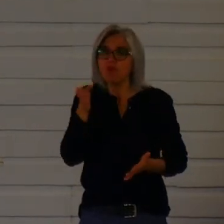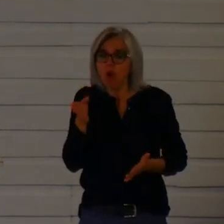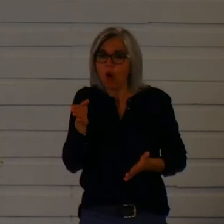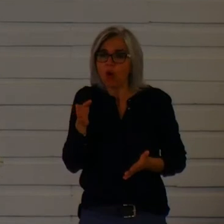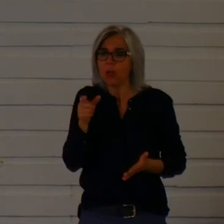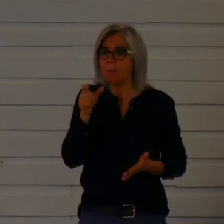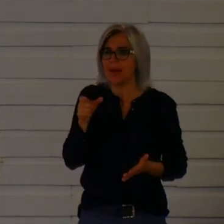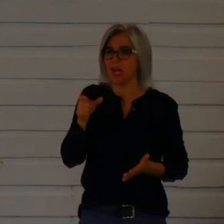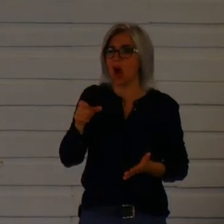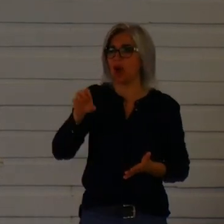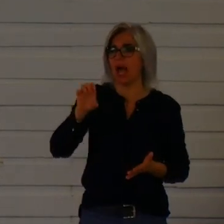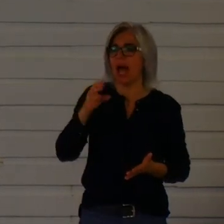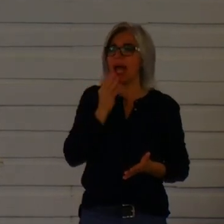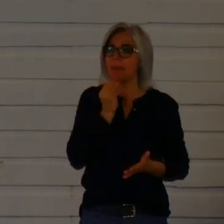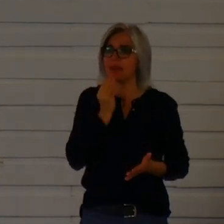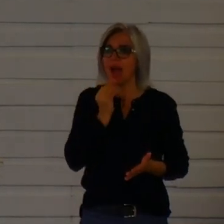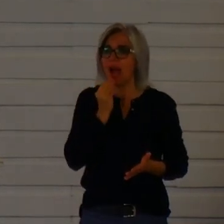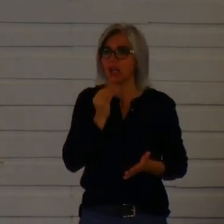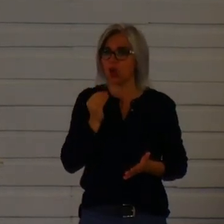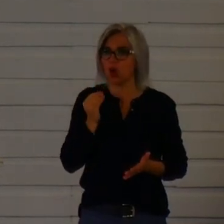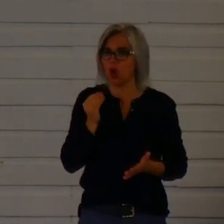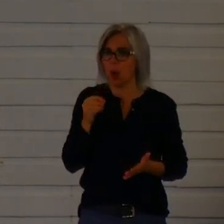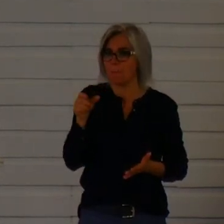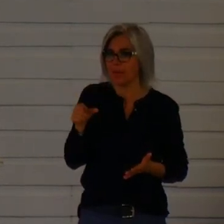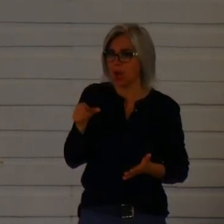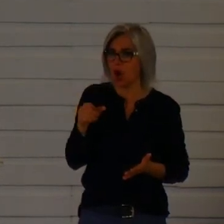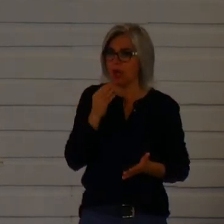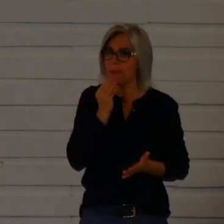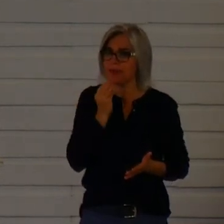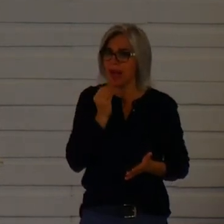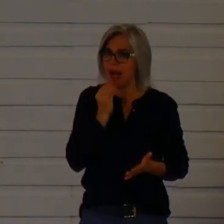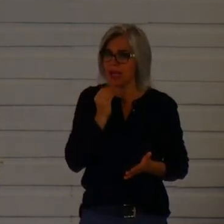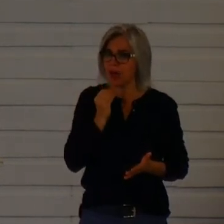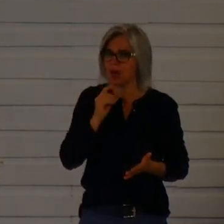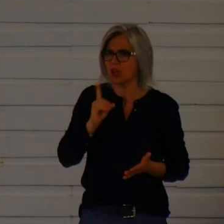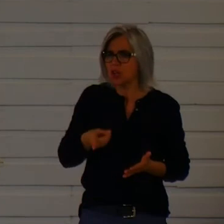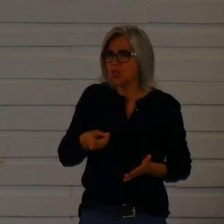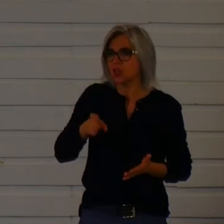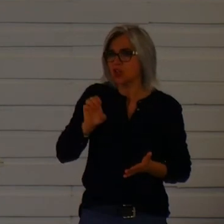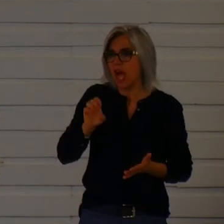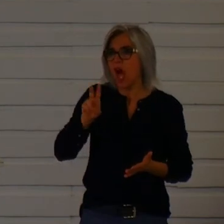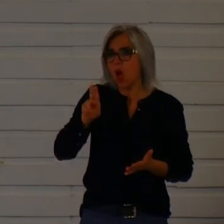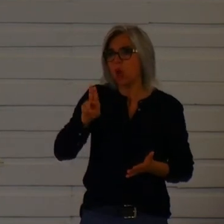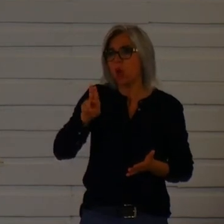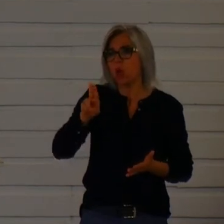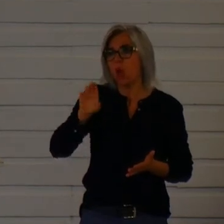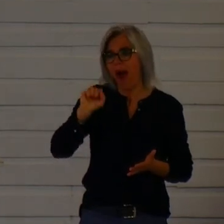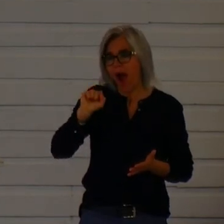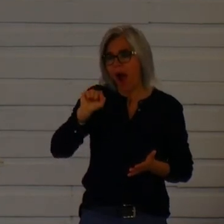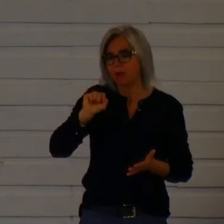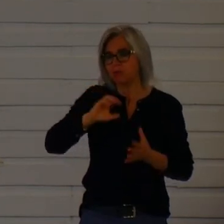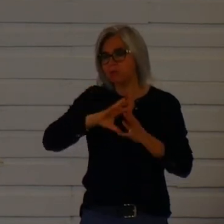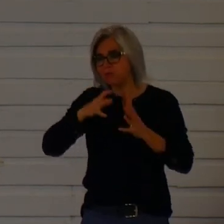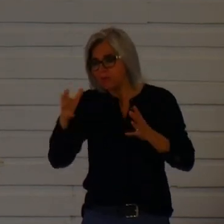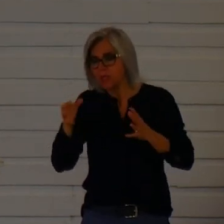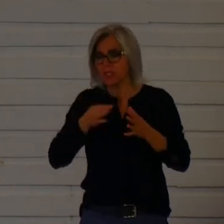nome di Dio ha un attributo. Geova, Geova, Dio provvede. Tutti i